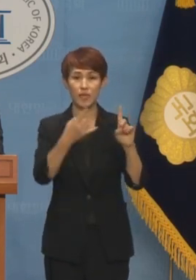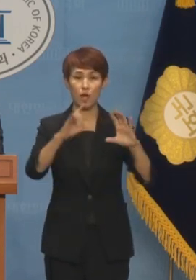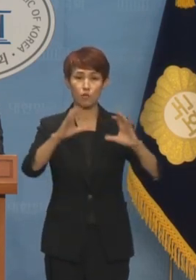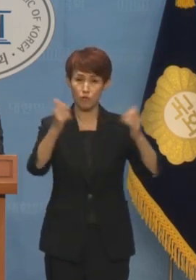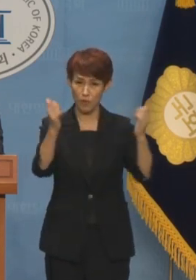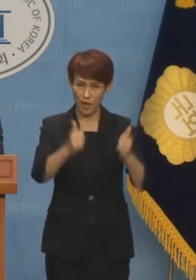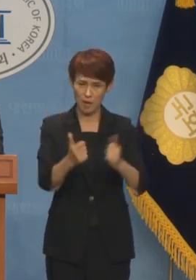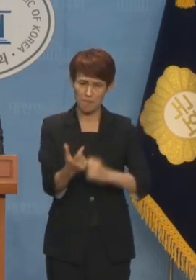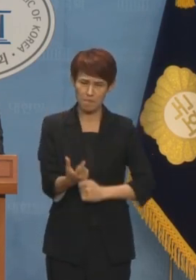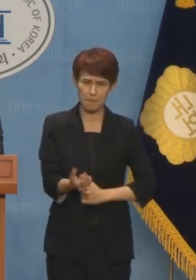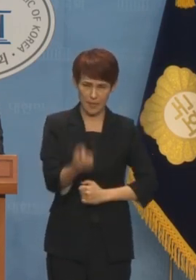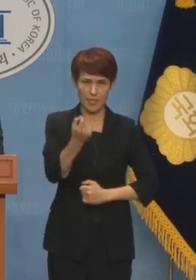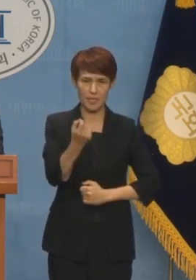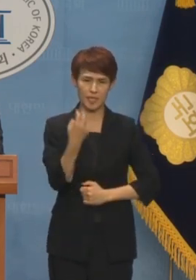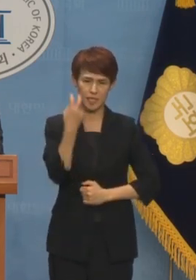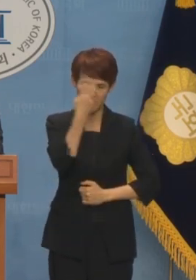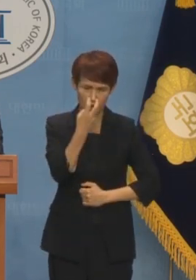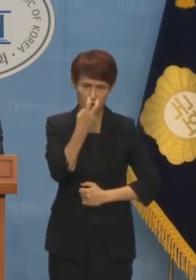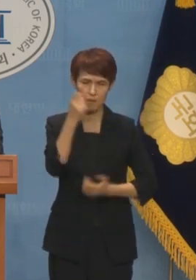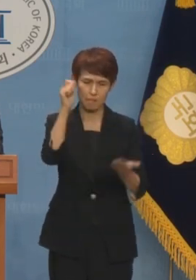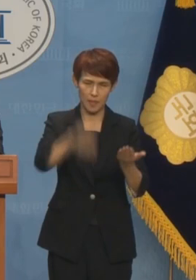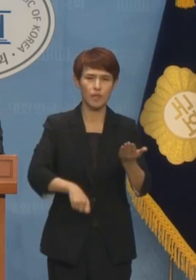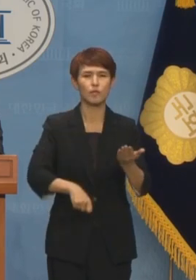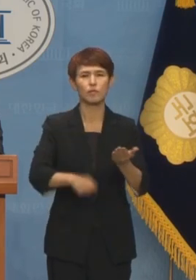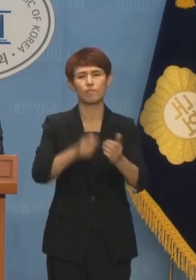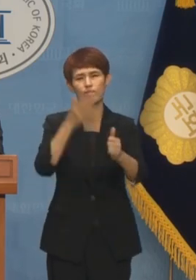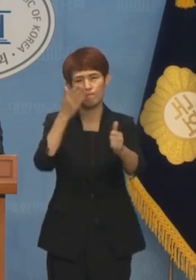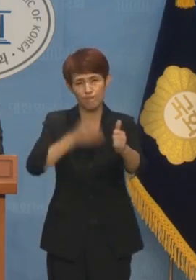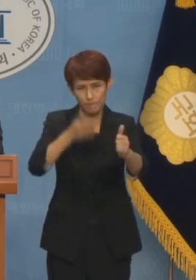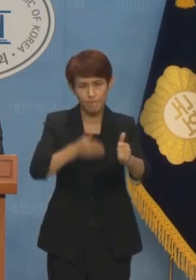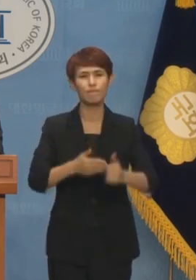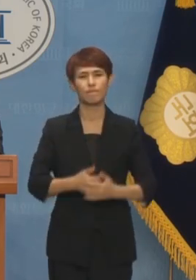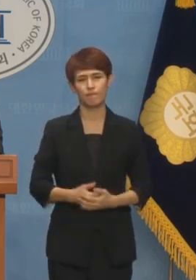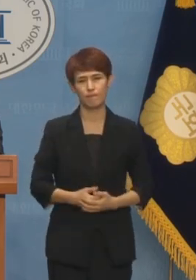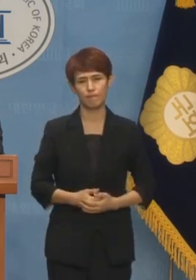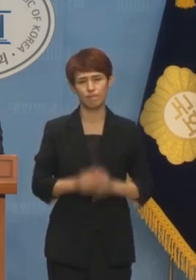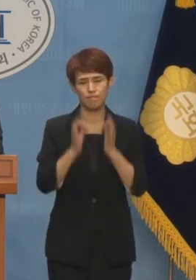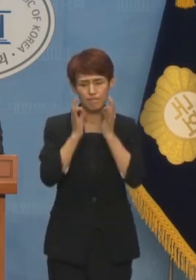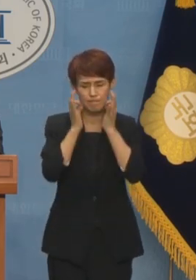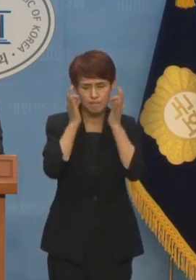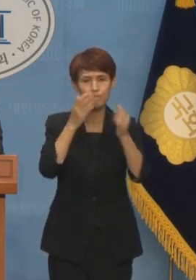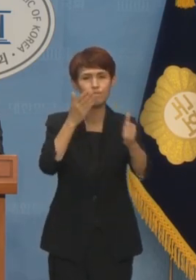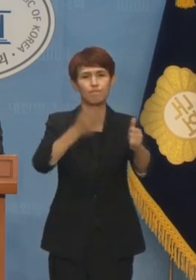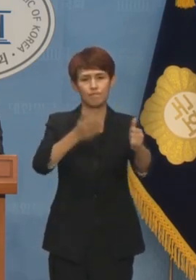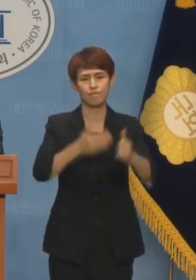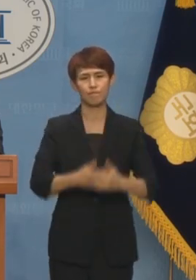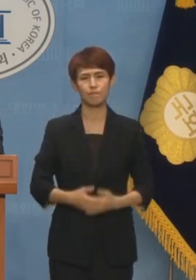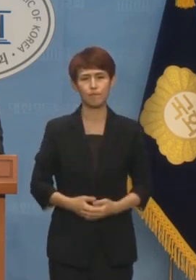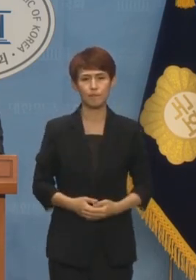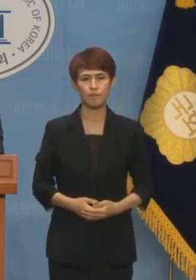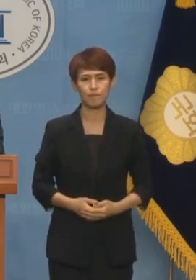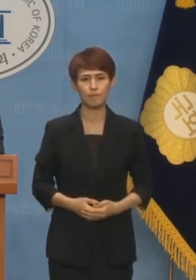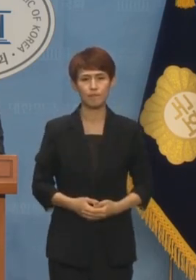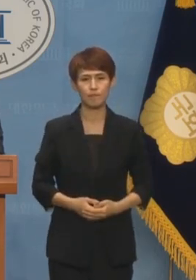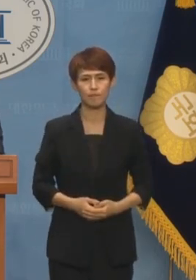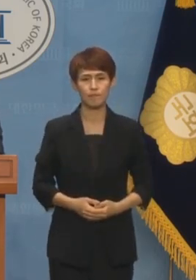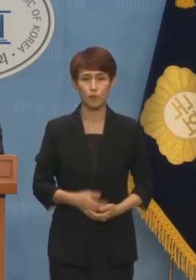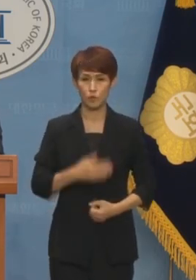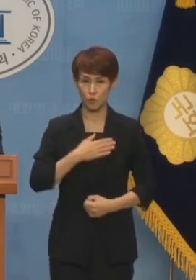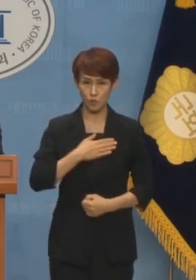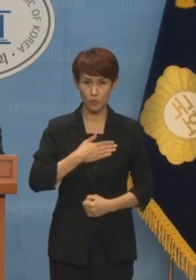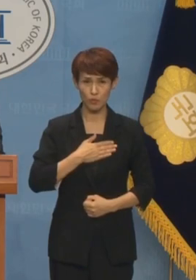시일 내에 심사 및 통과시켜 주시기를 간곡하게 부탁드립니다. 저